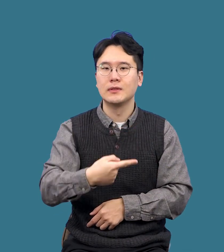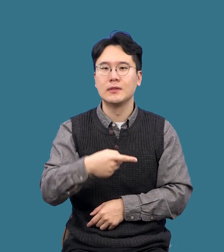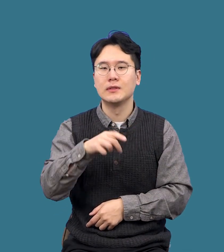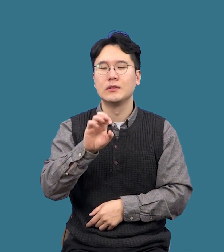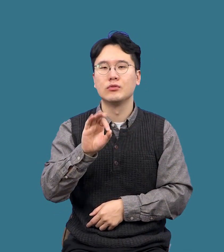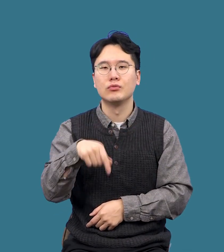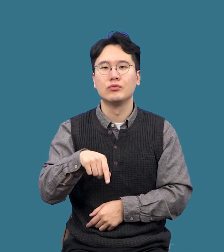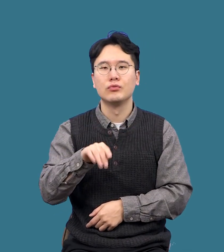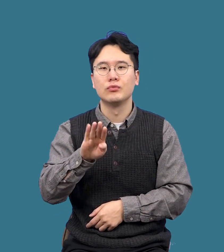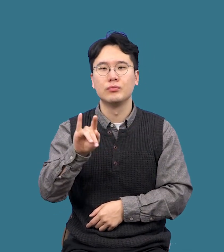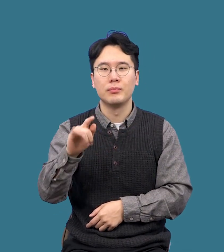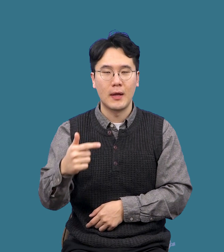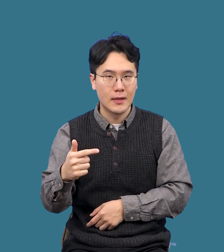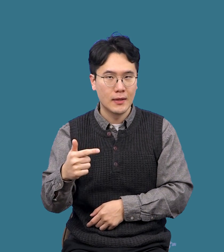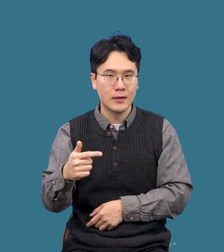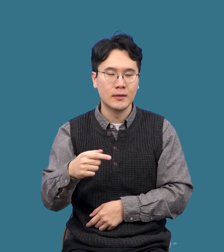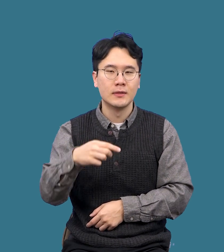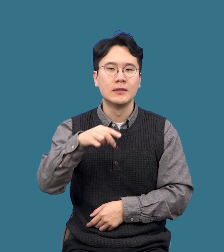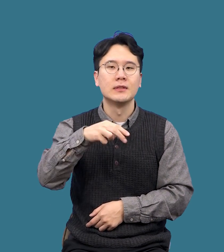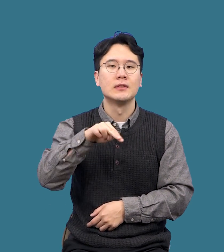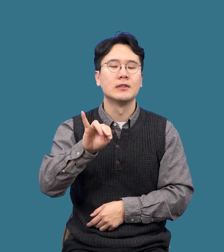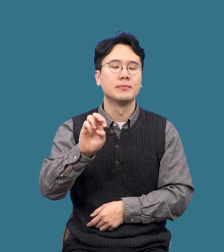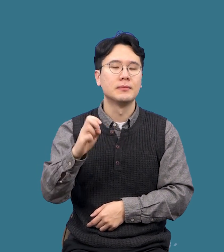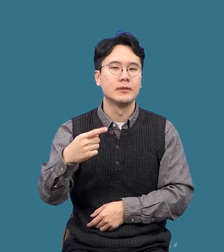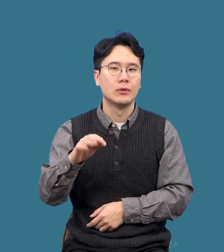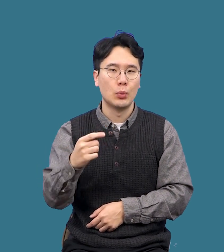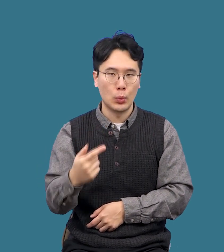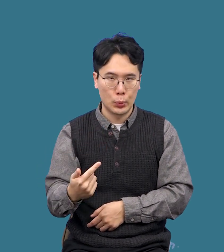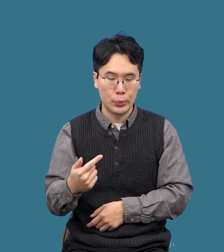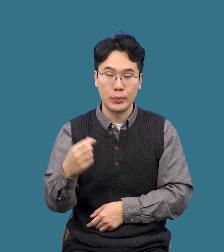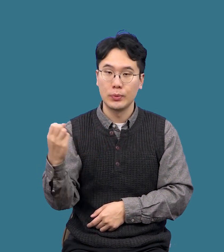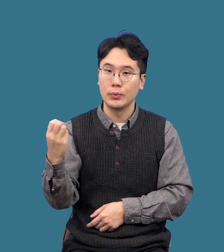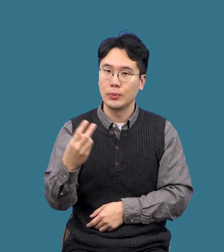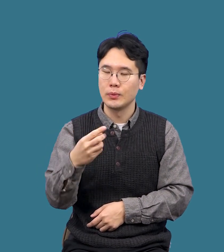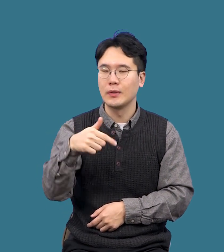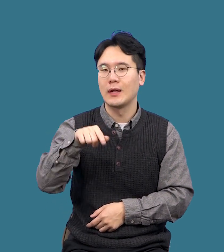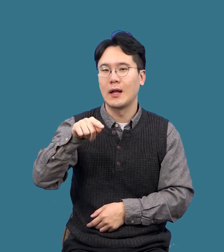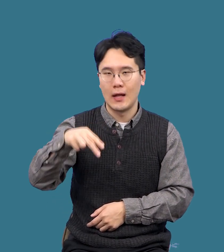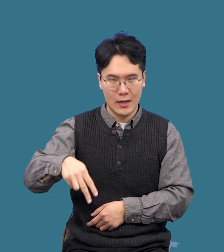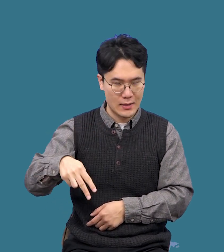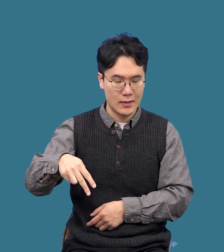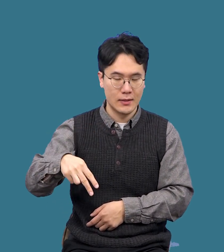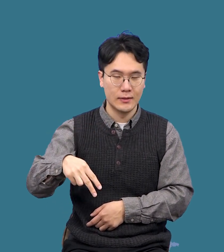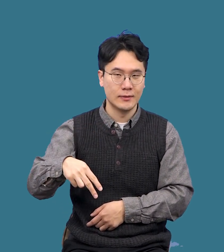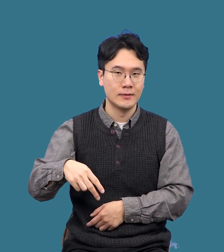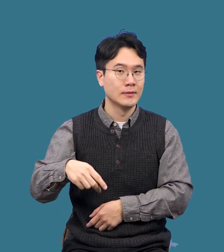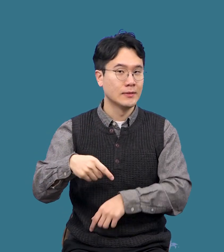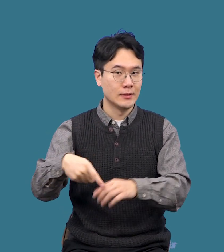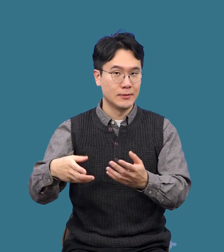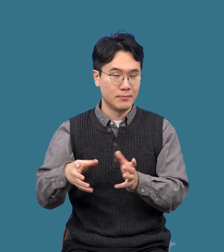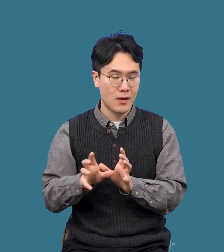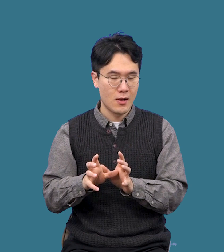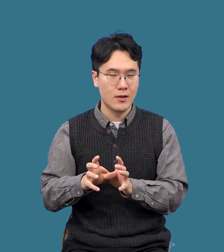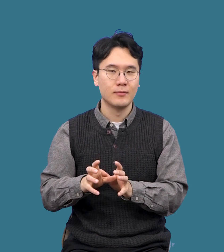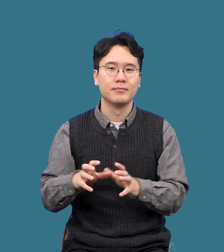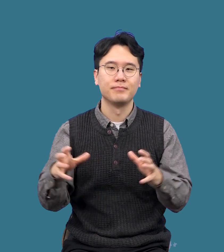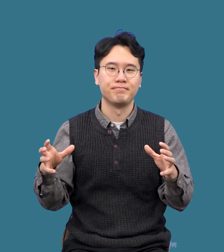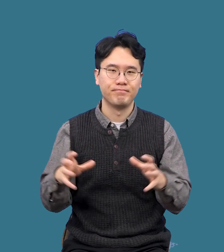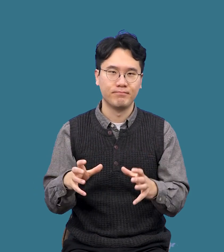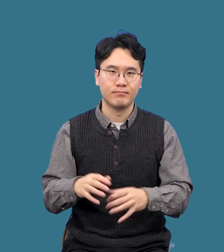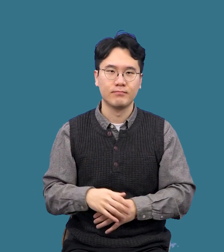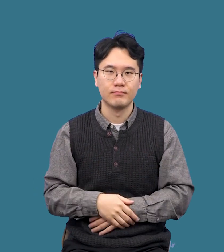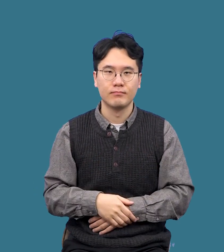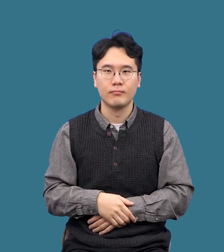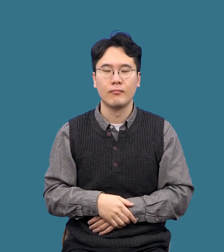지파, 그리고 갓 지파가 군대를 이루어서 남쪽에 배열하게 되고, 그 다음에